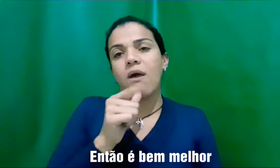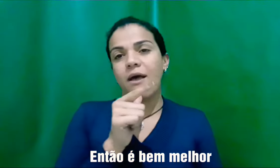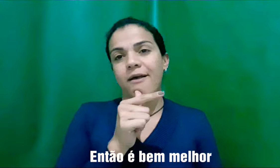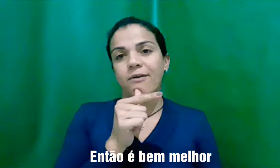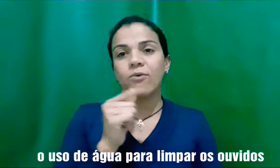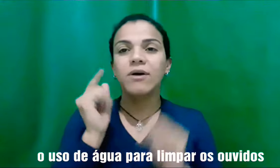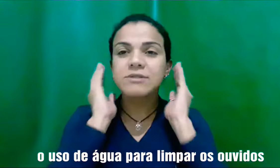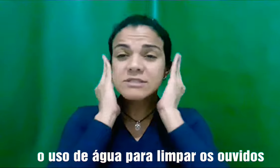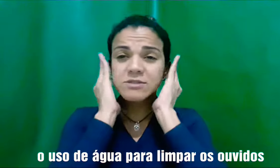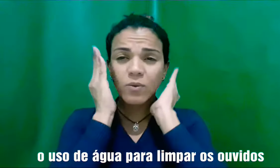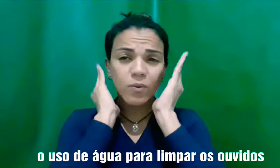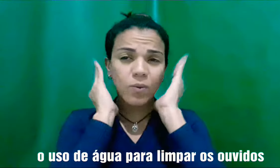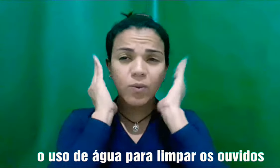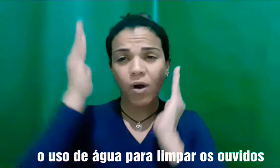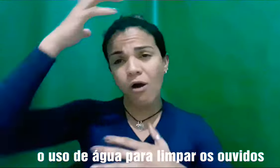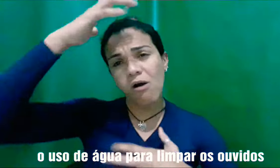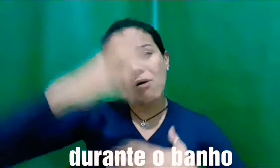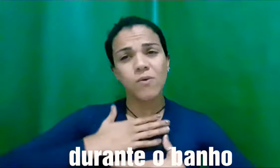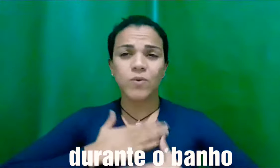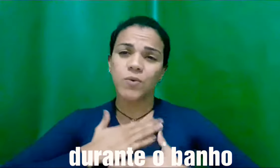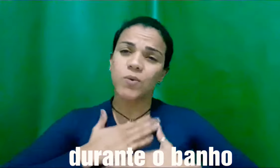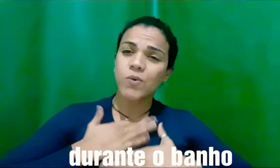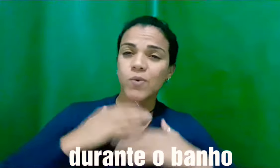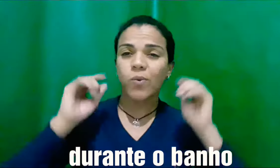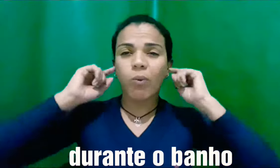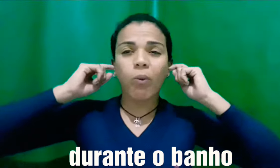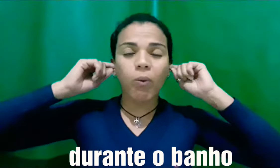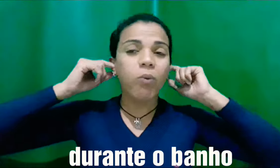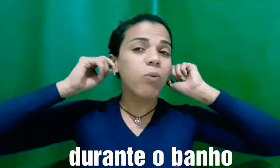o